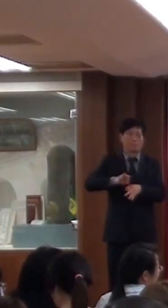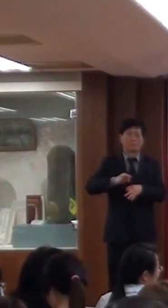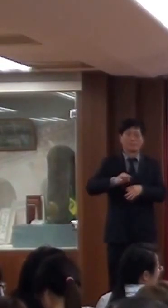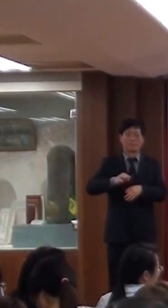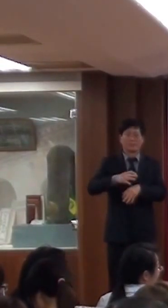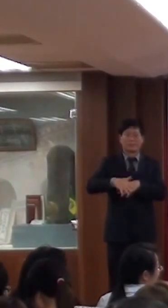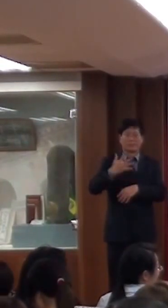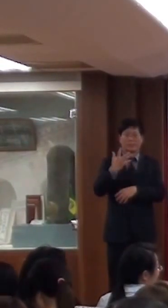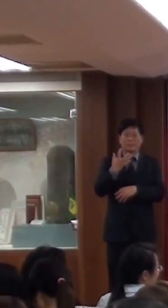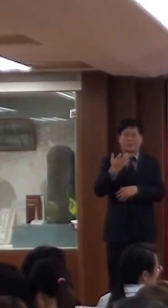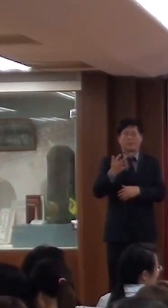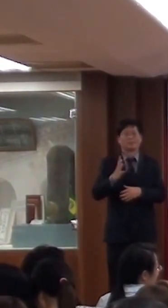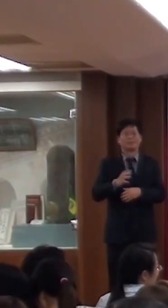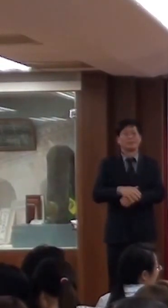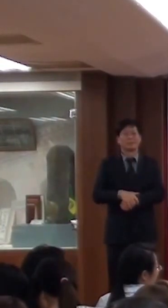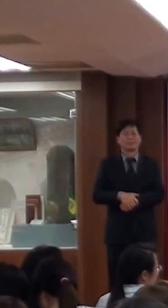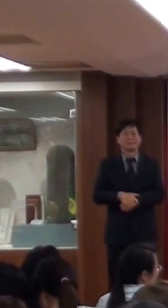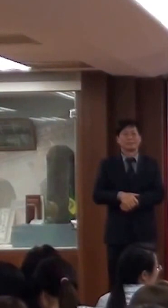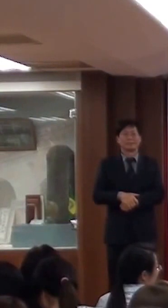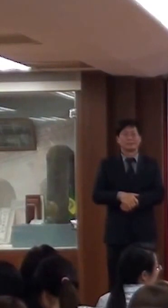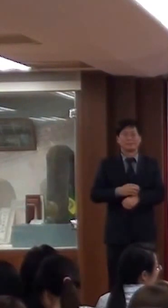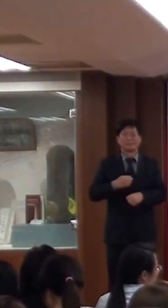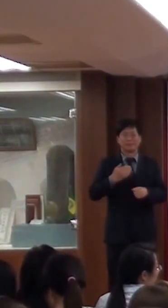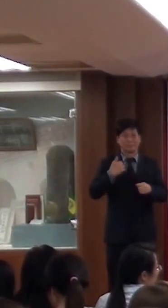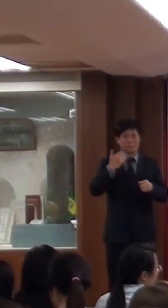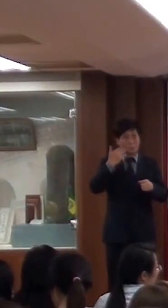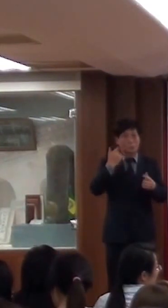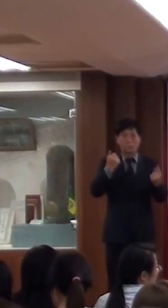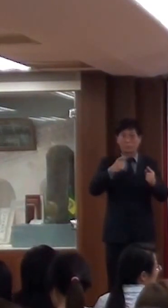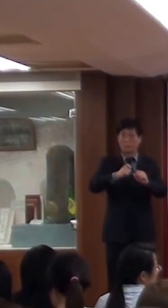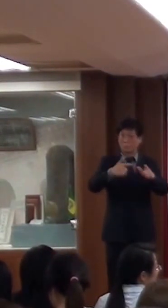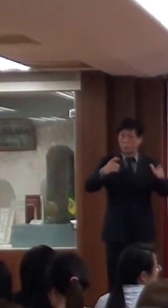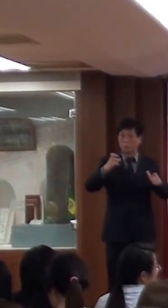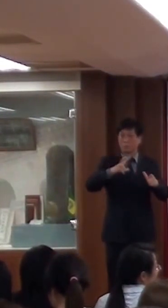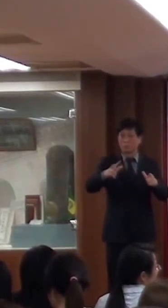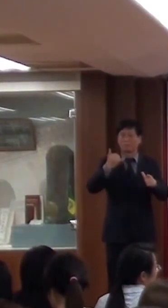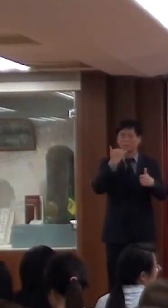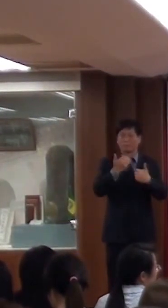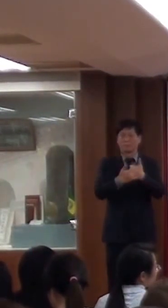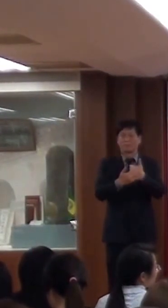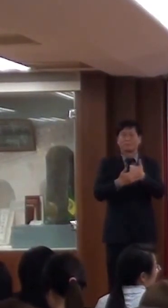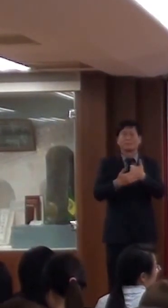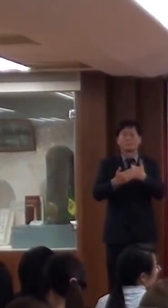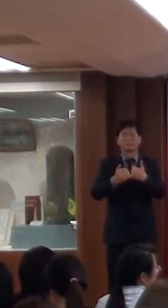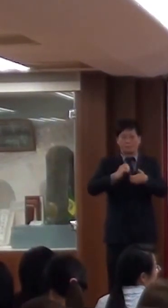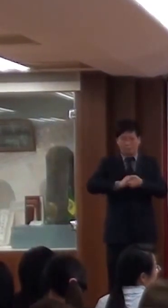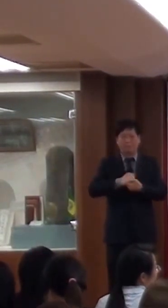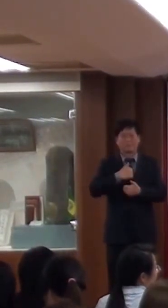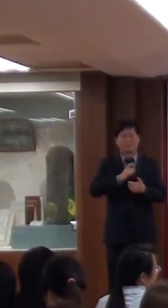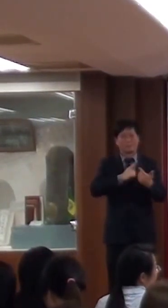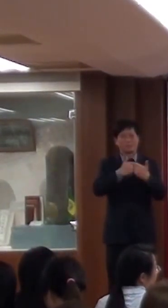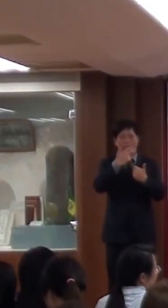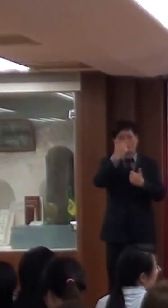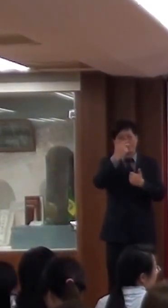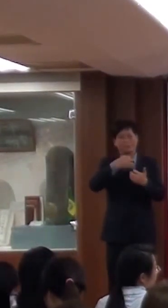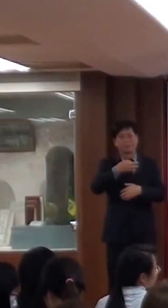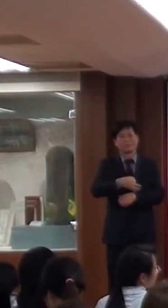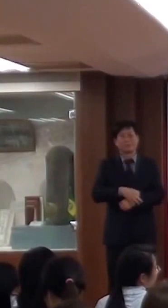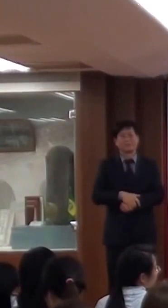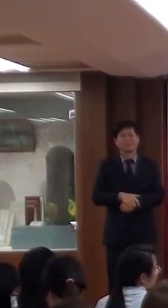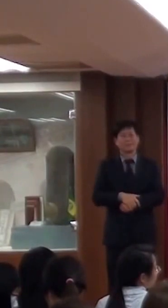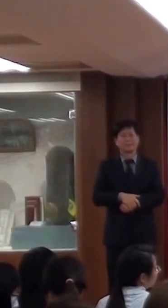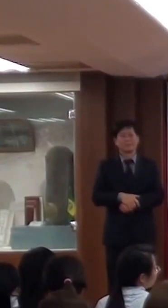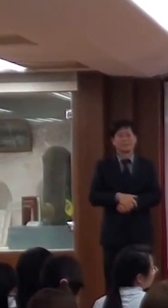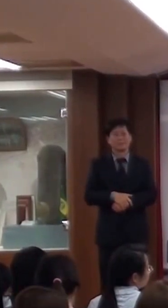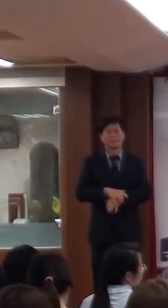啊，就缴纳滞纳金哦。好，那相信有这种不同，这些不同的方这个管道呢，大家都会用自己方便的方式来缴纳。那么